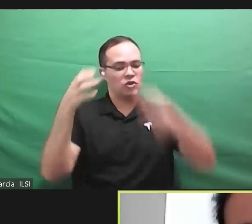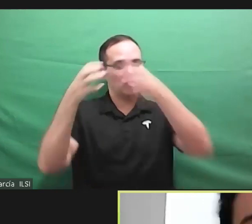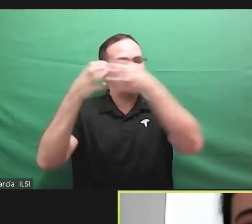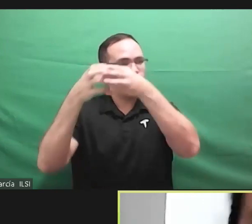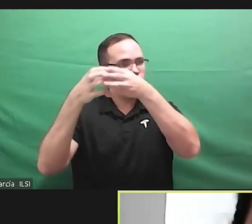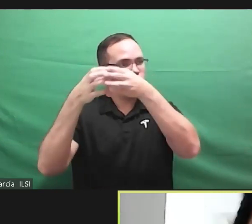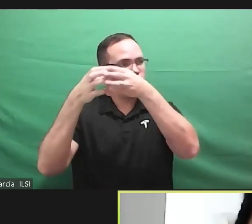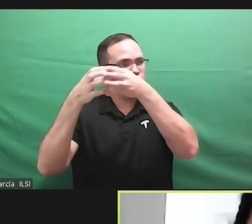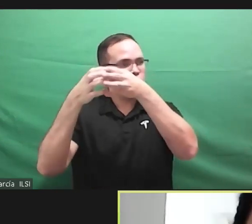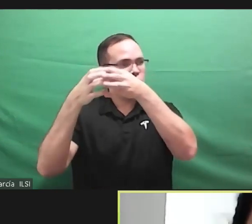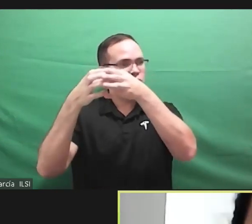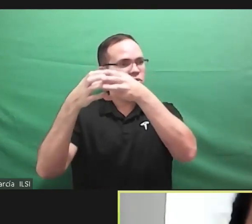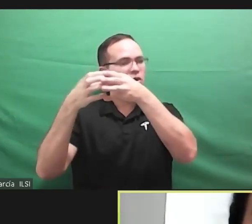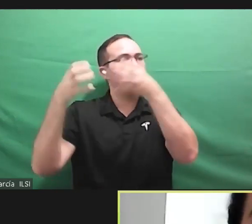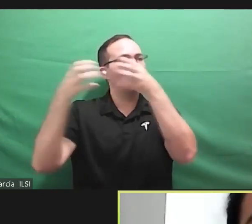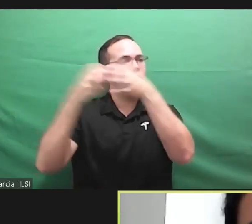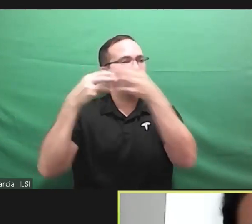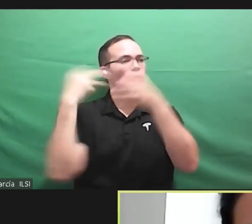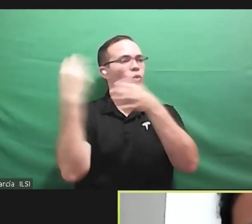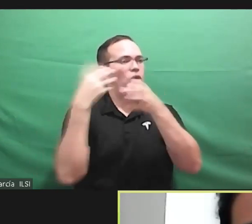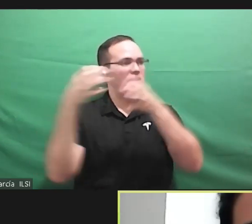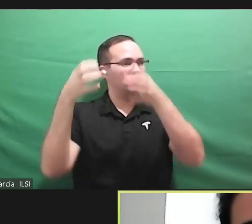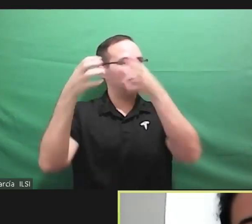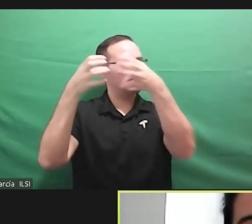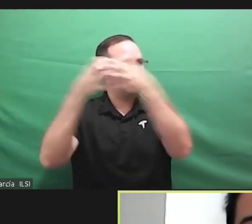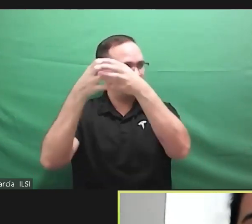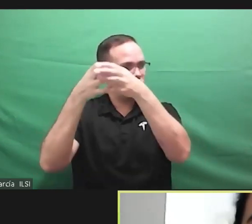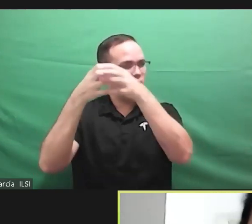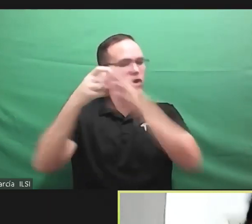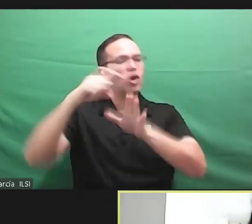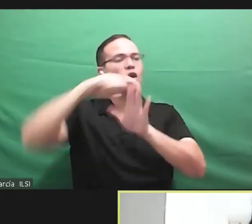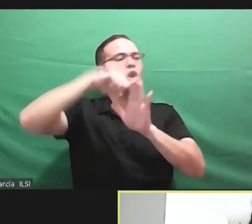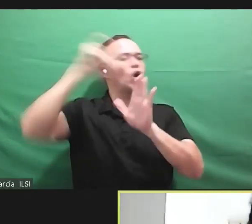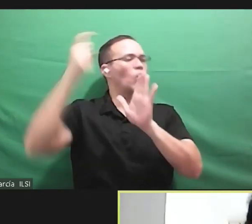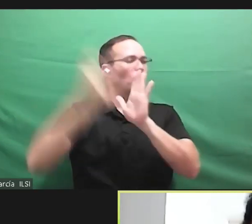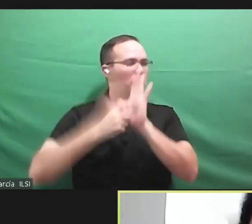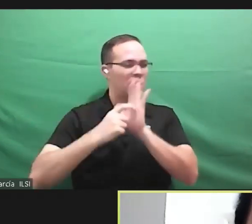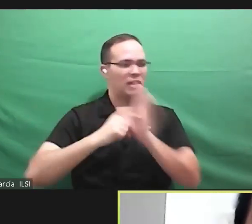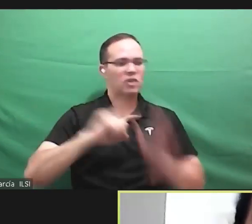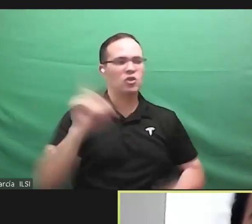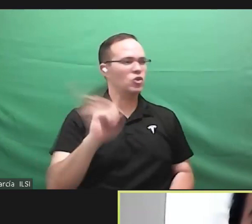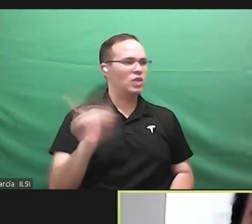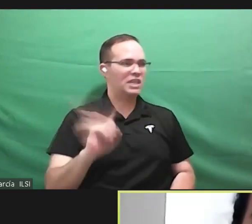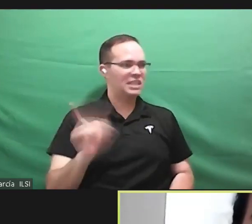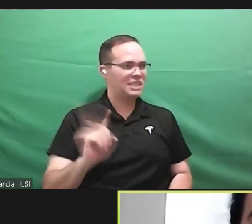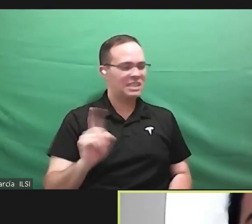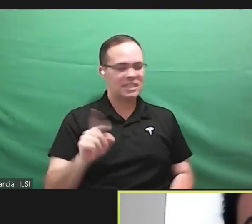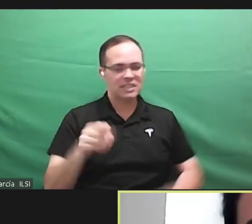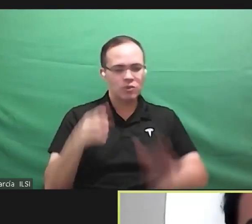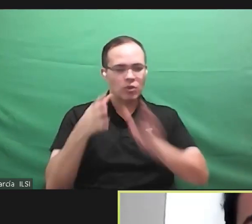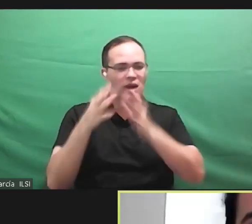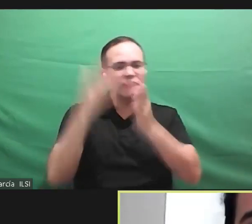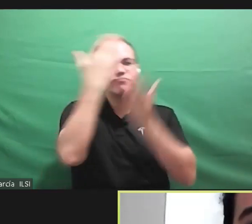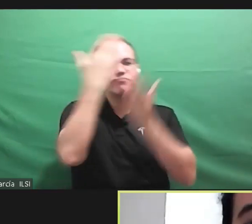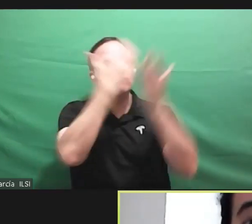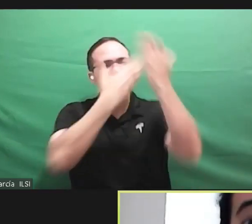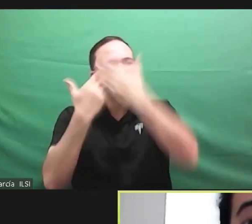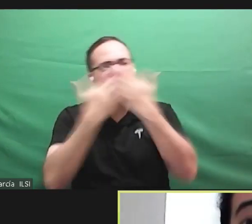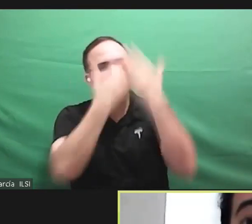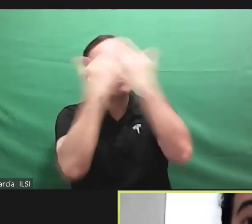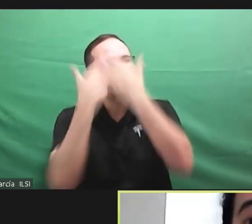el producto curso de Washington Group no es completo. Nadie cree que sea completo. Es como un reporte posible dentro del cuestionario del